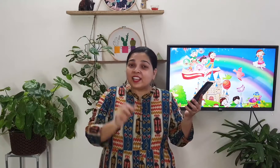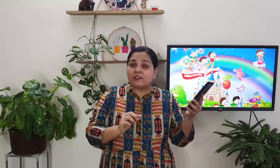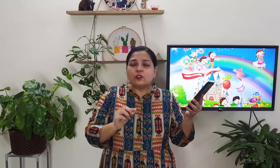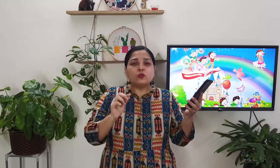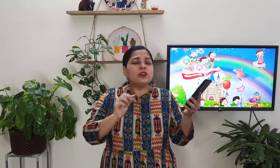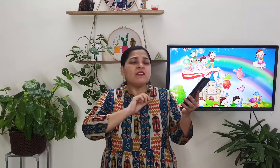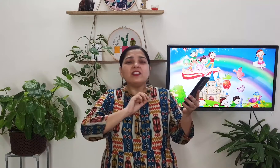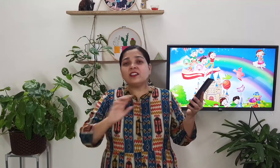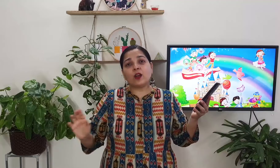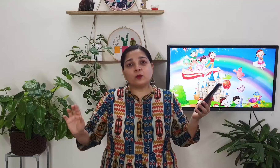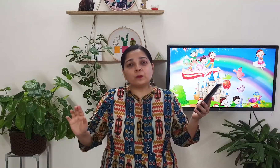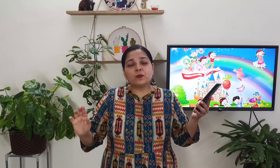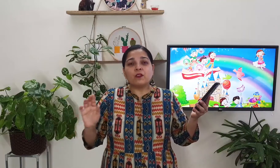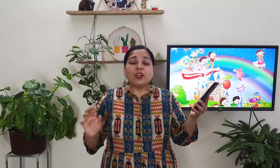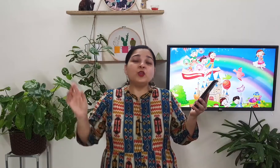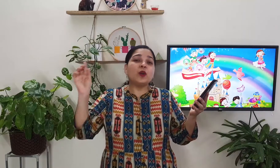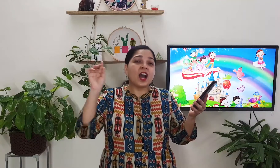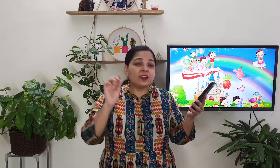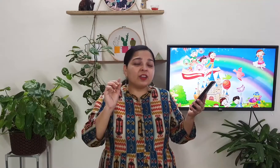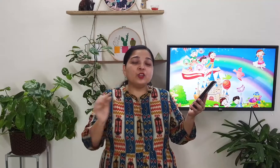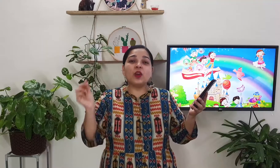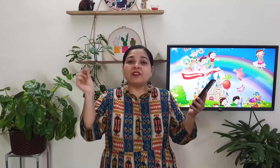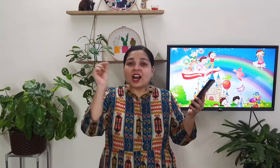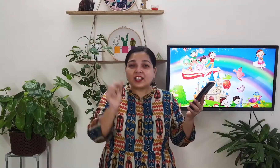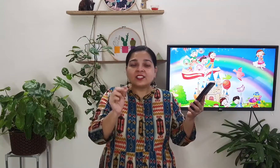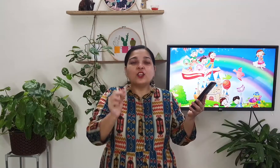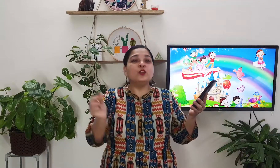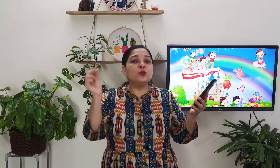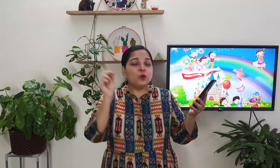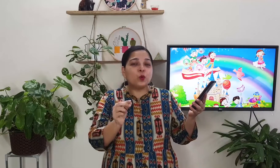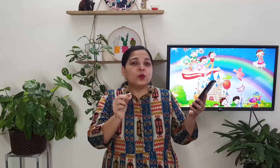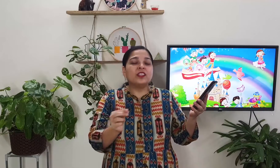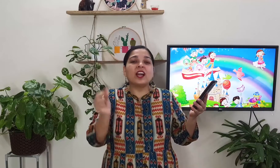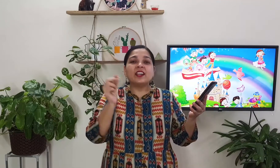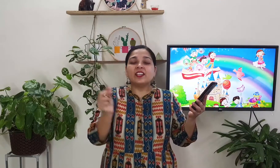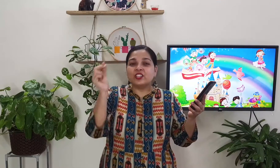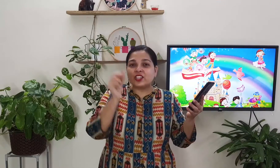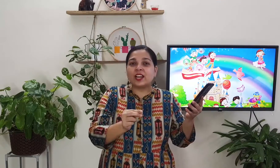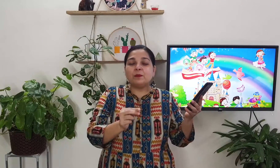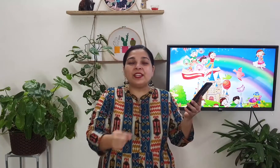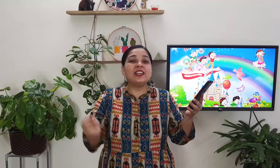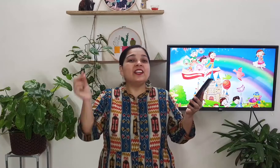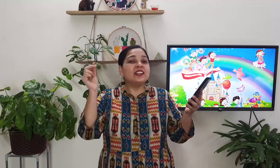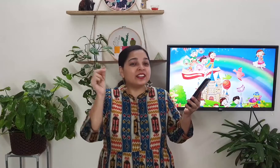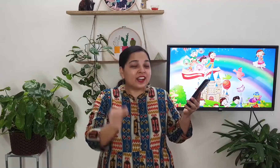நீங்கள் சந்தேகப்படக்கூடாது. இயேசு கேளுங்கள் என்றார். இயேசுவின் நாமத்தில் நாம் கேட்கும்